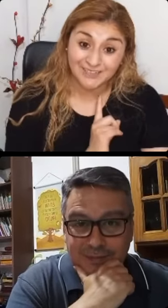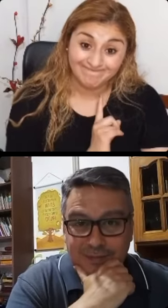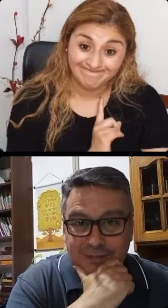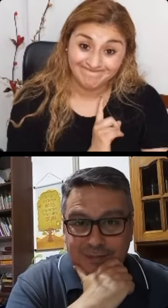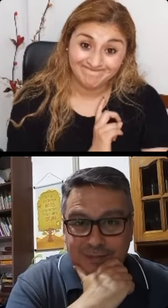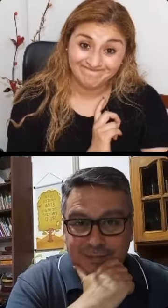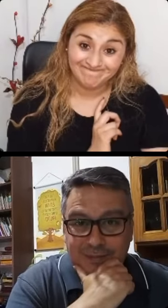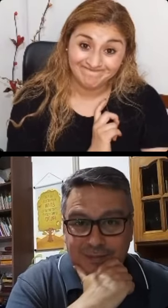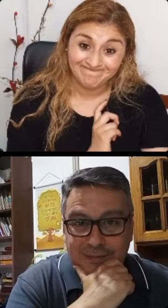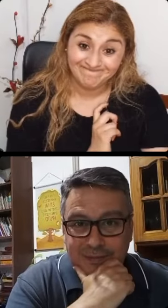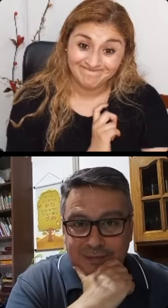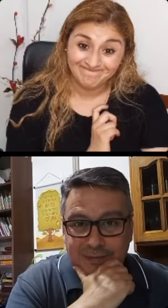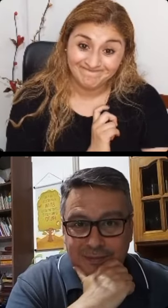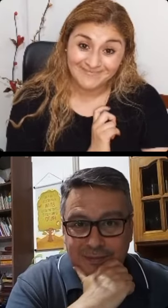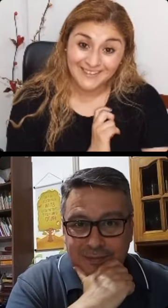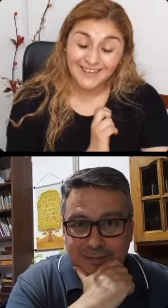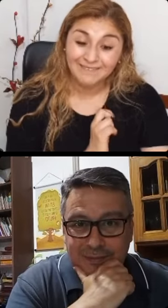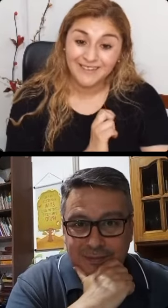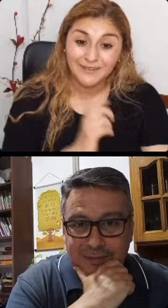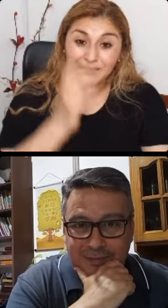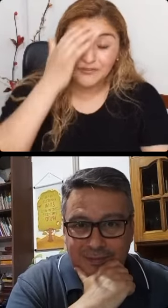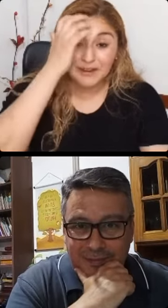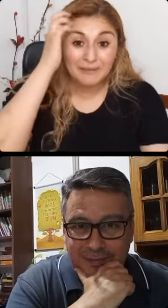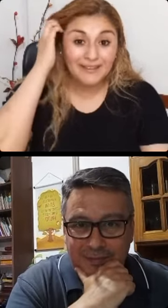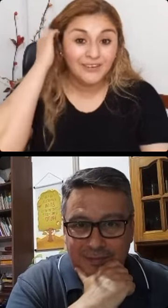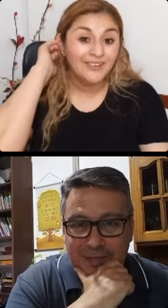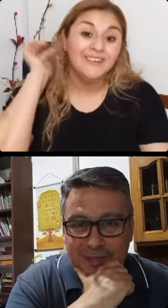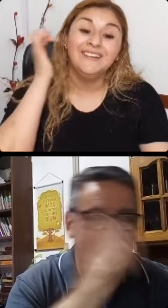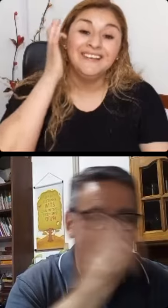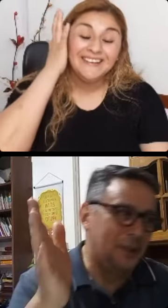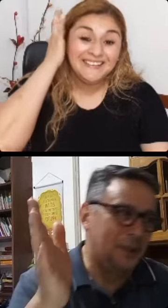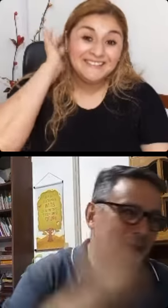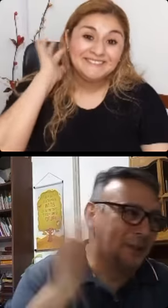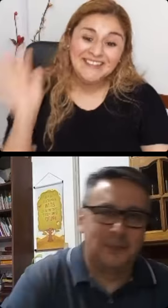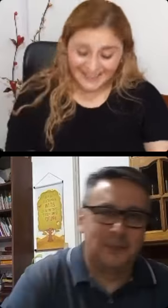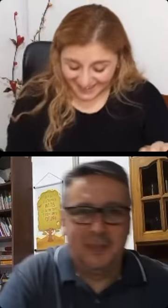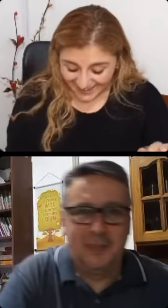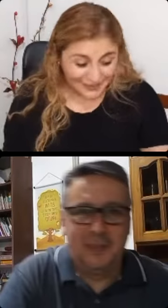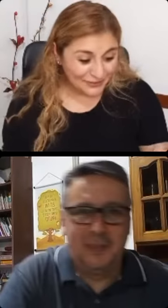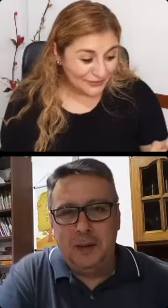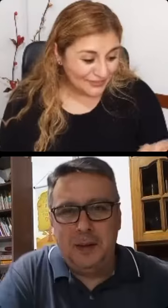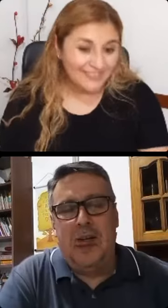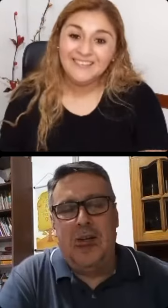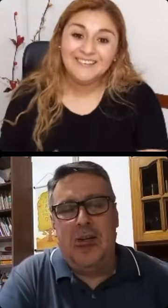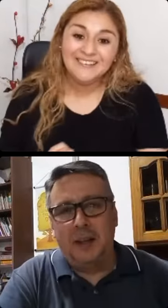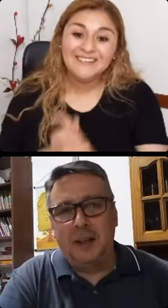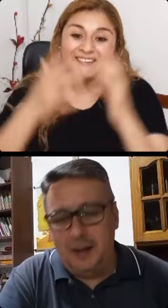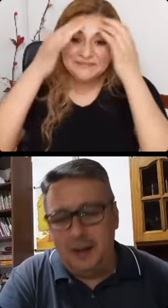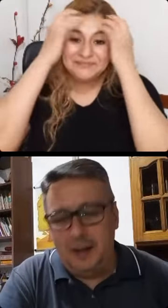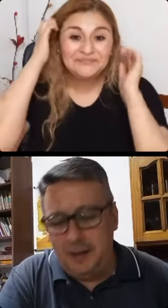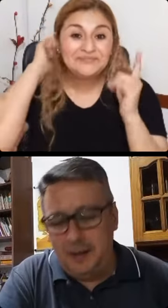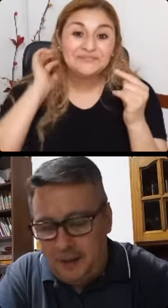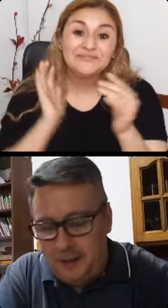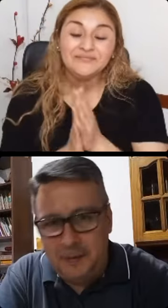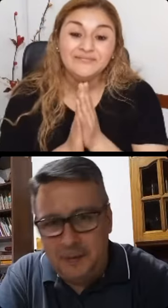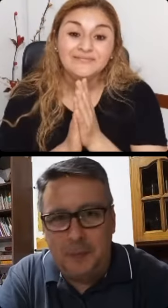con ella si es un fragmento que tremendo me hizo acordar